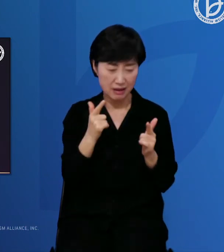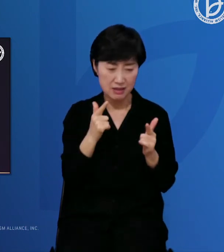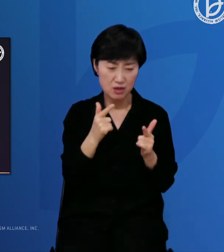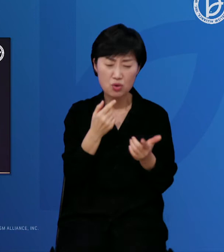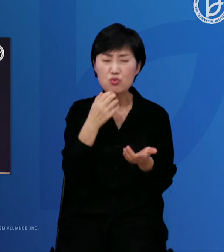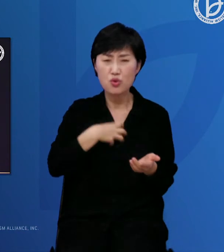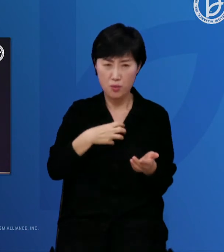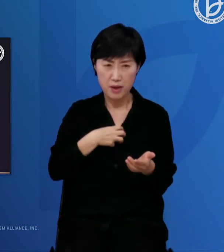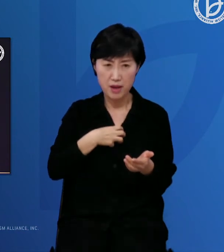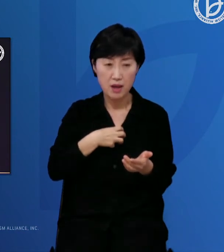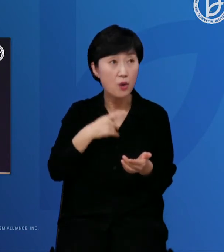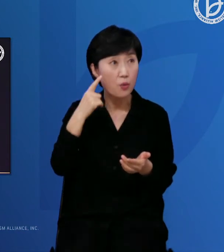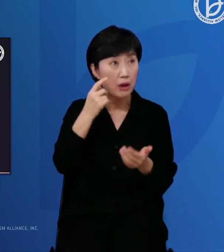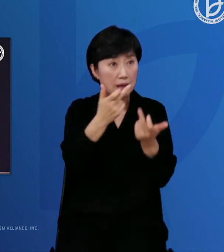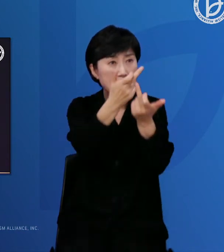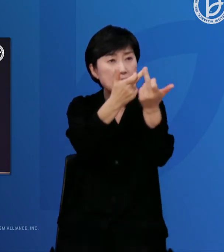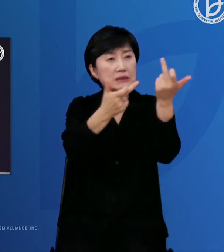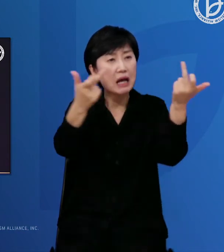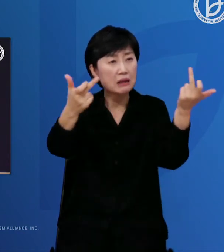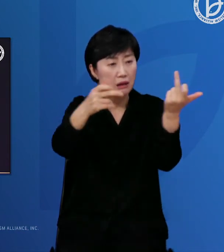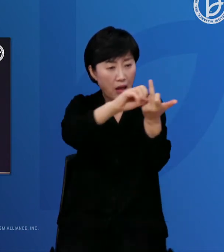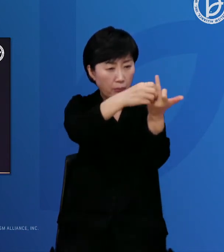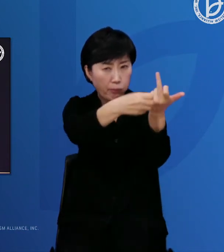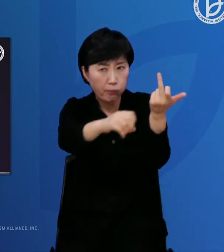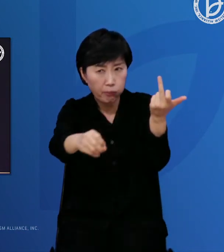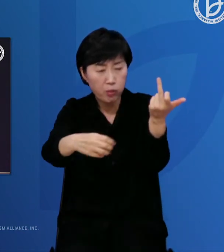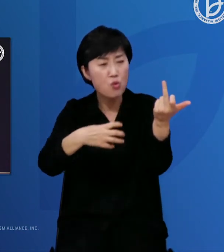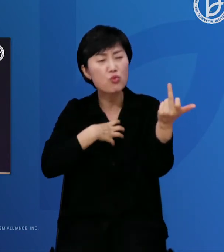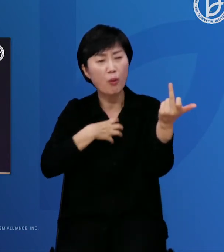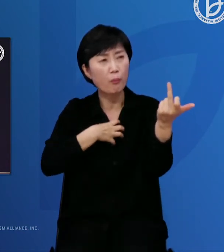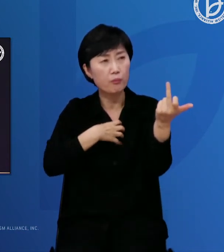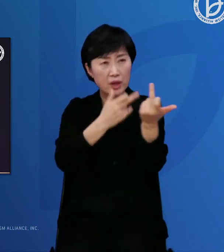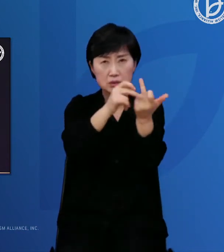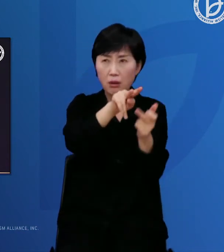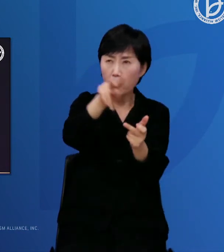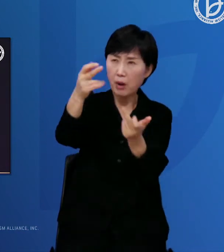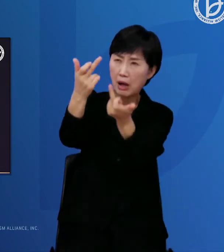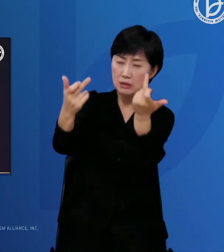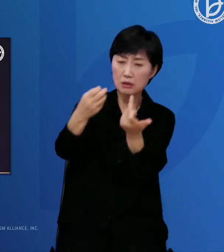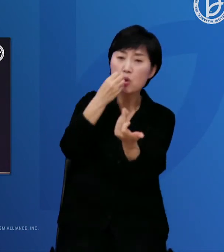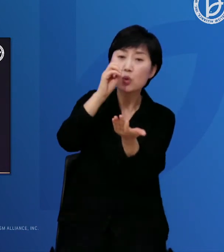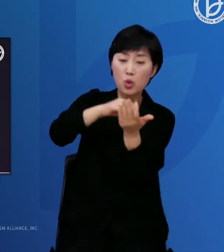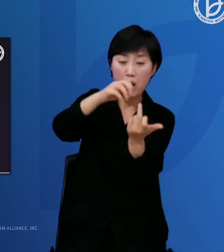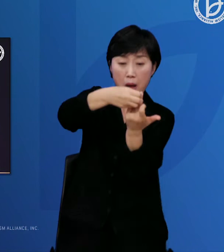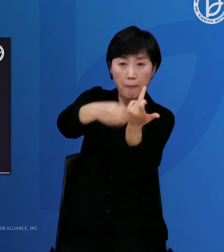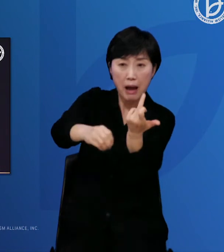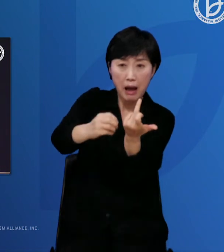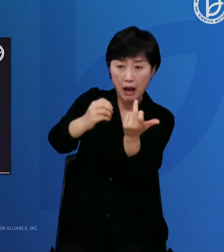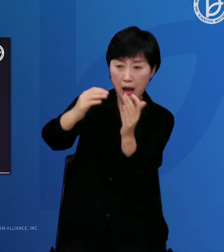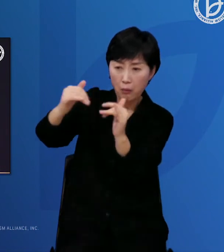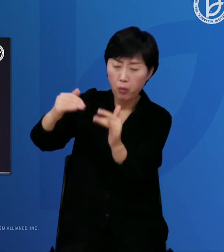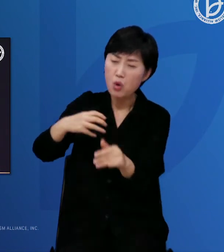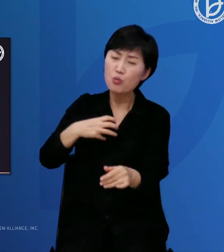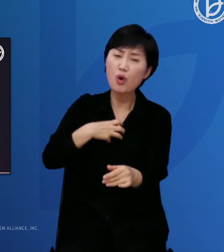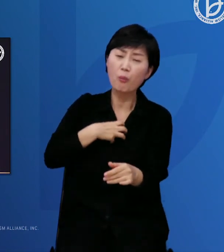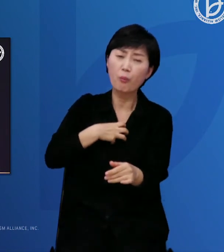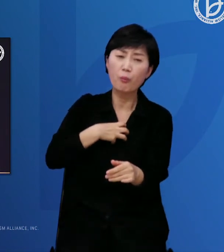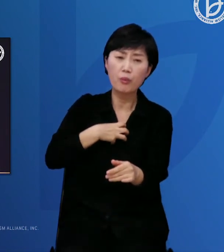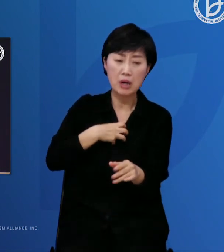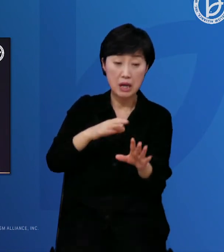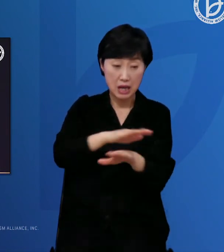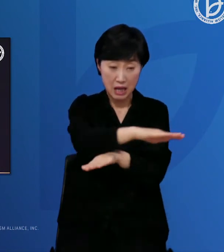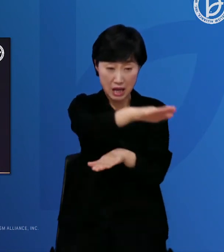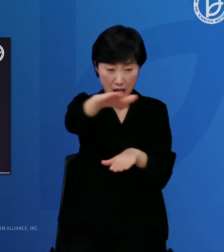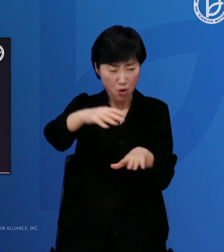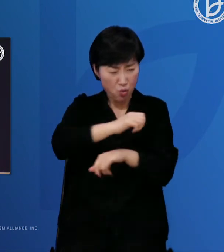산들도 이렇게 무너지려고 하는 이런 상태였다고 합니다. And so it was a very dangerous wilderness where there were even some of the